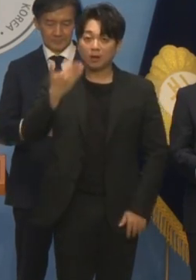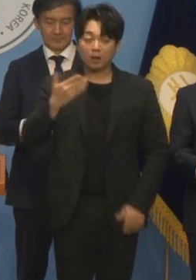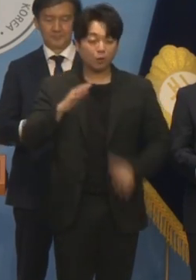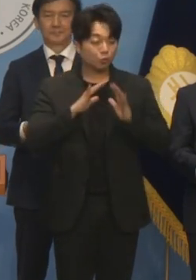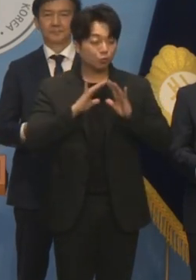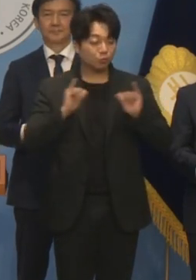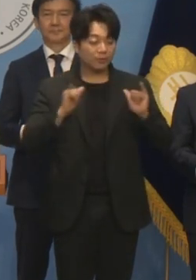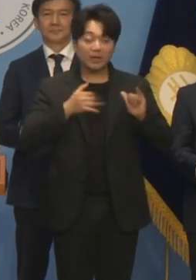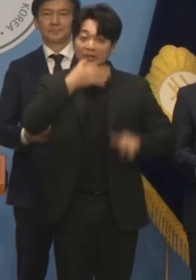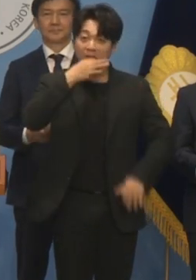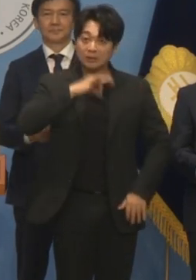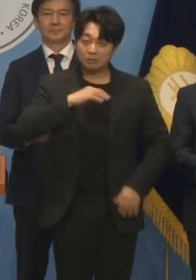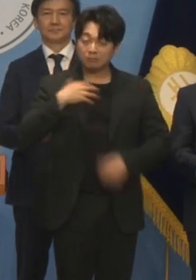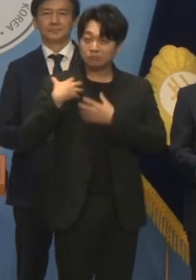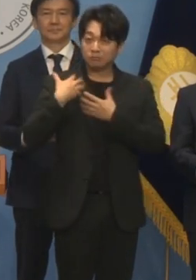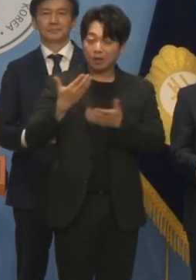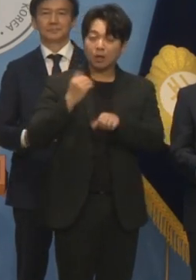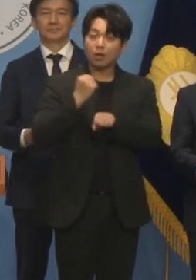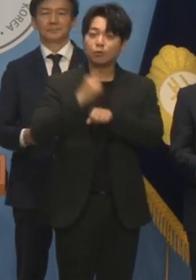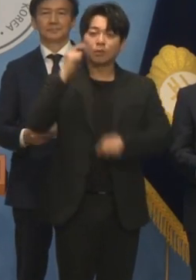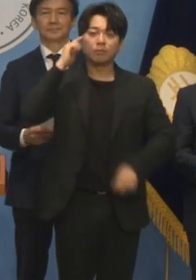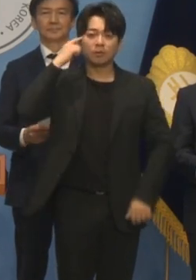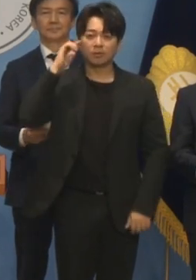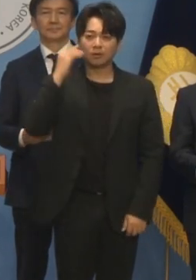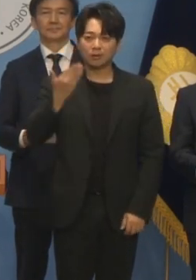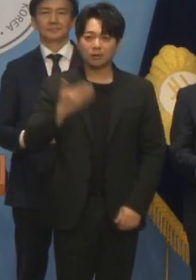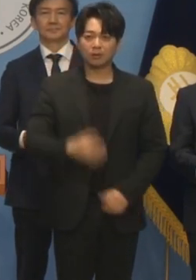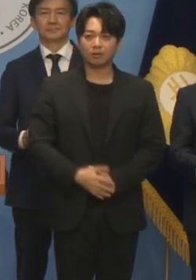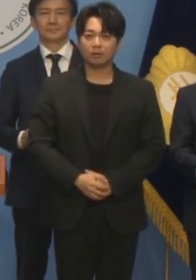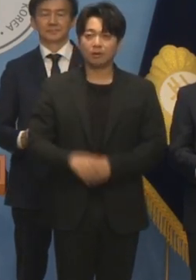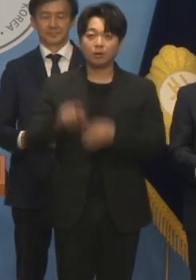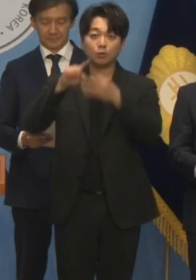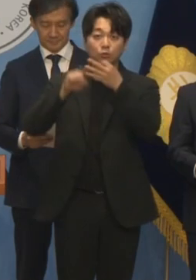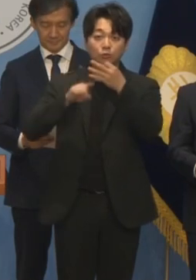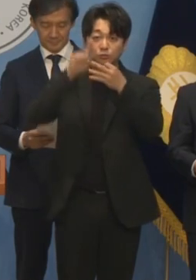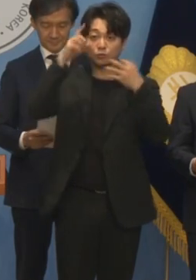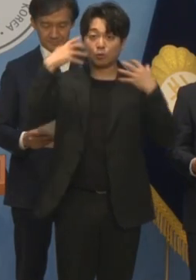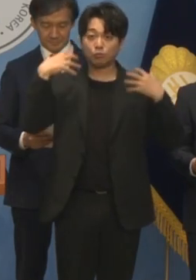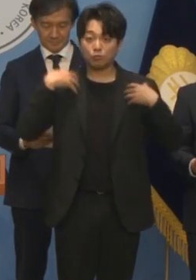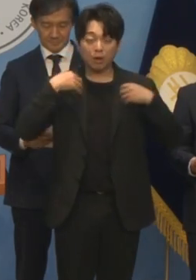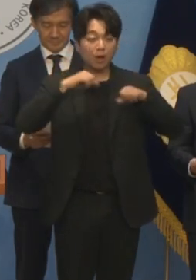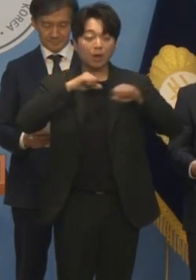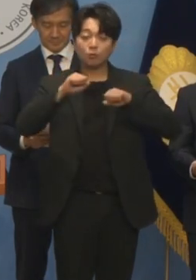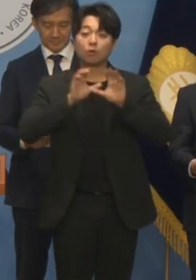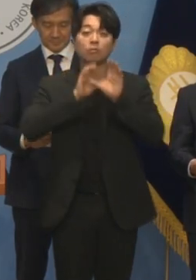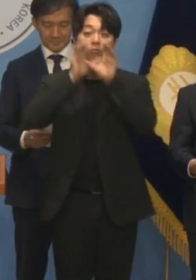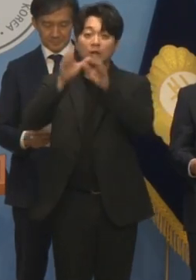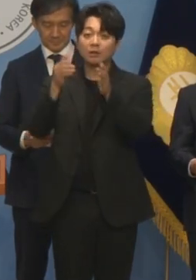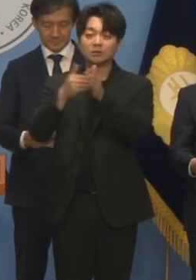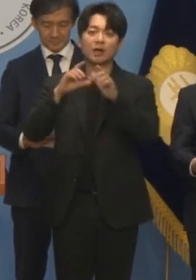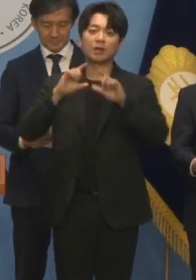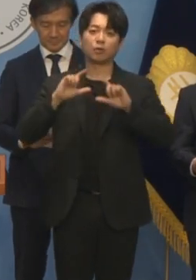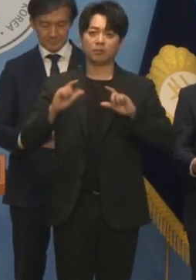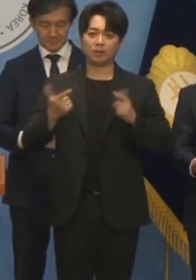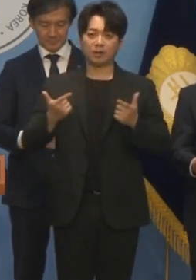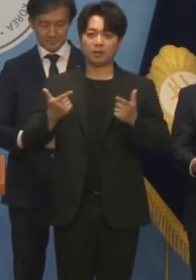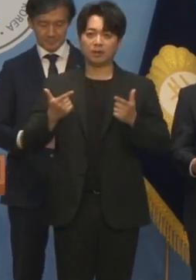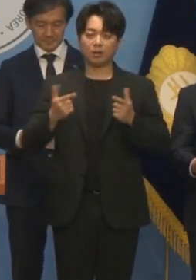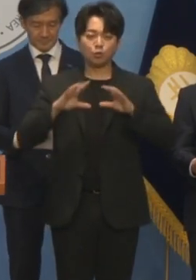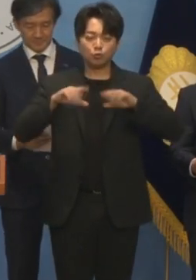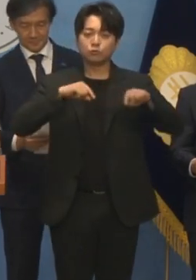이 문제는 윤석열 정부의 처분에만 맡길 일은 아닙니다. 그래서 국정조사를 하자는